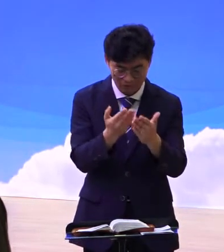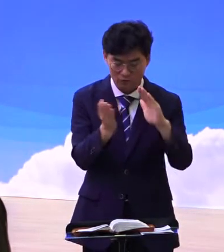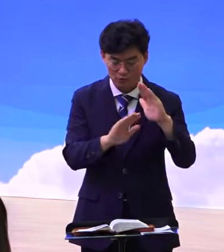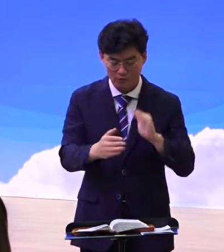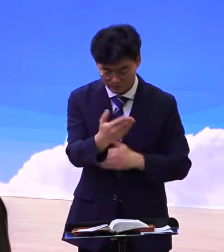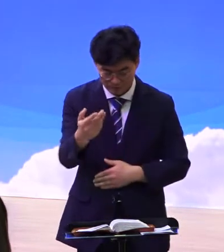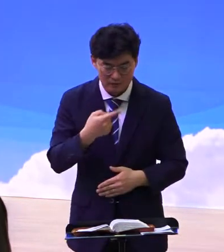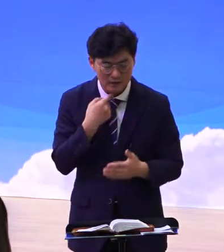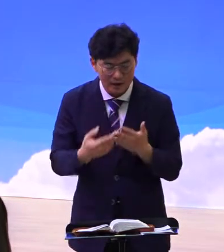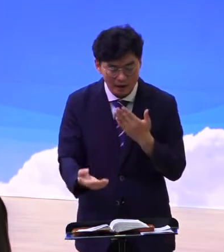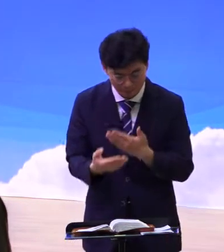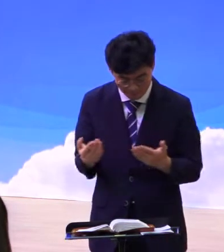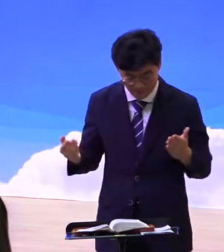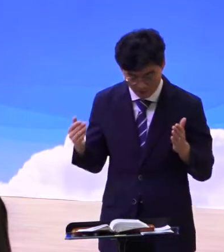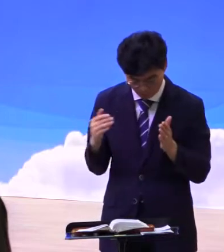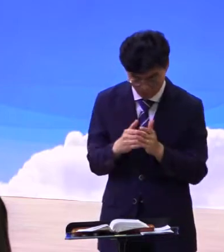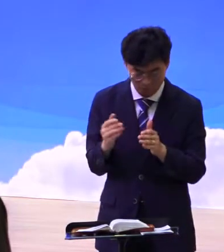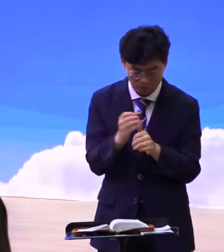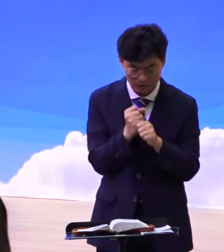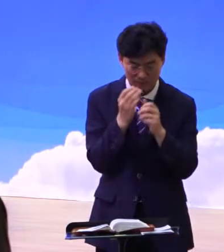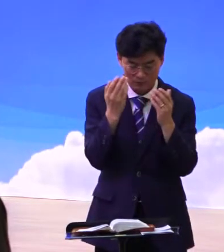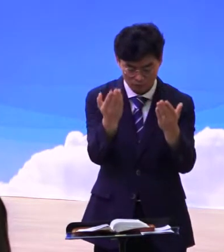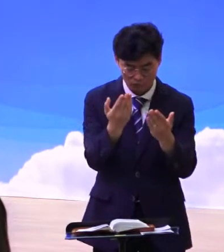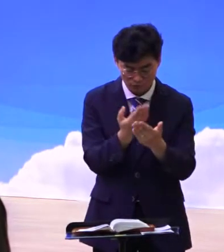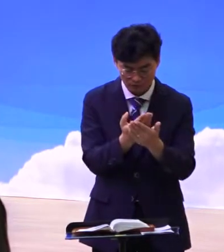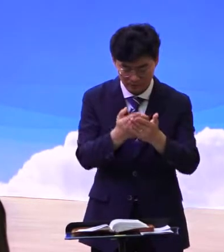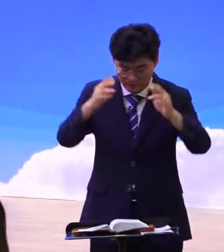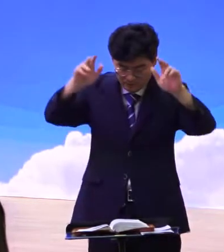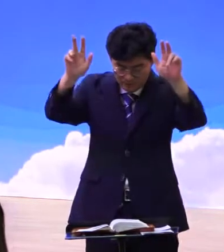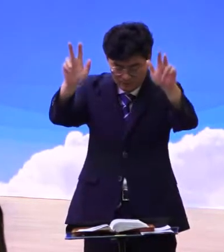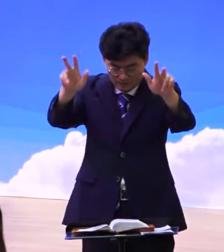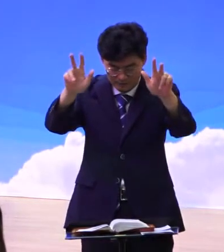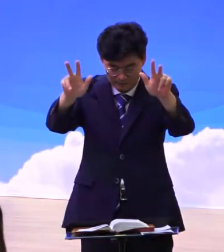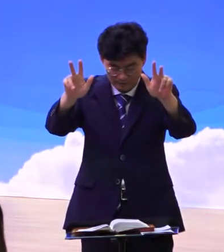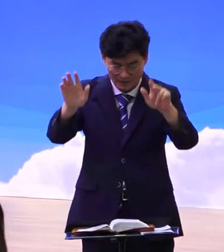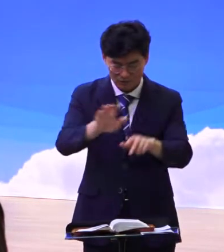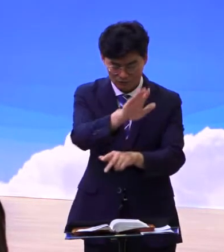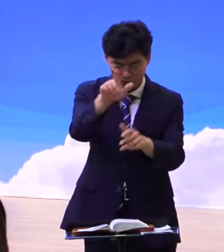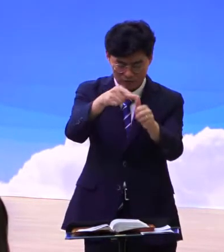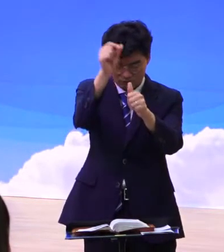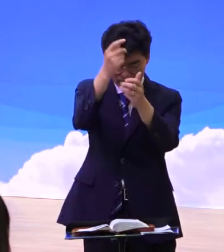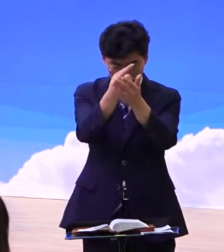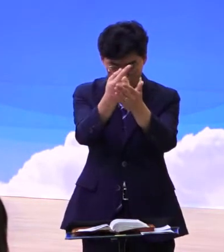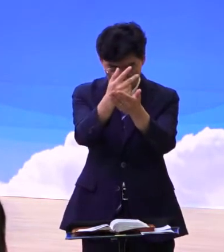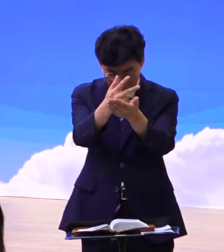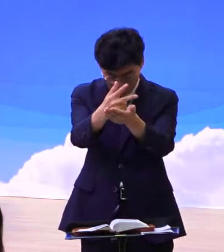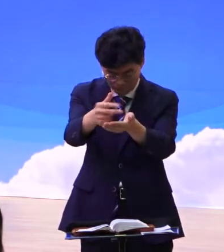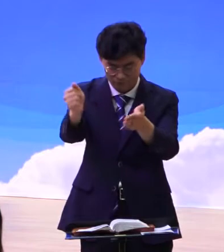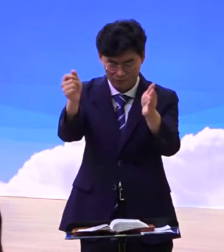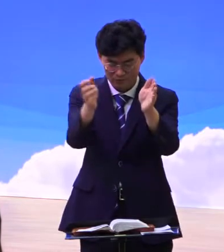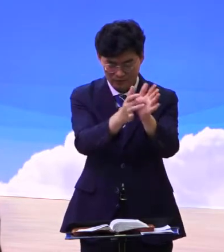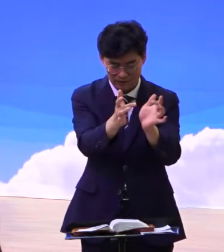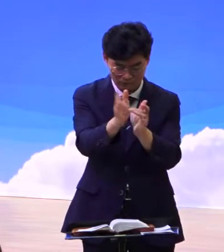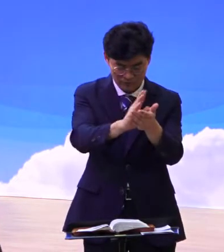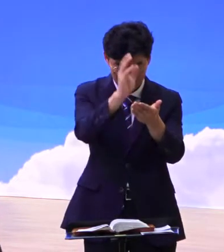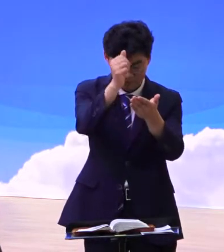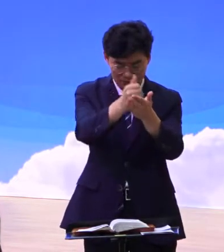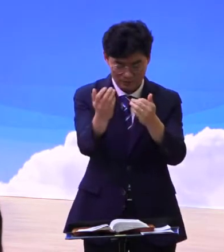살아가게 하여 주시옵소서. 이제는 우리 구주 예수 그리스도의